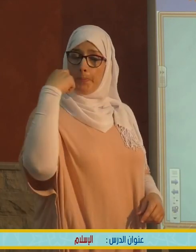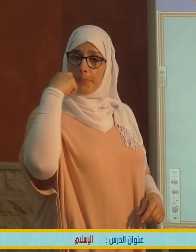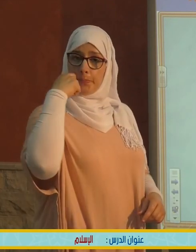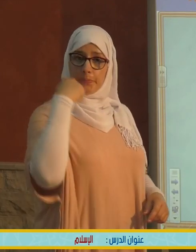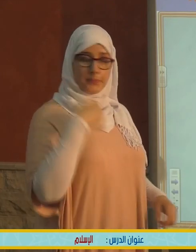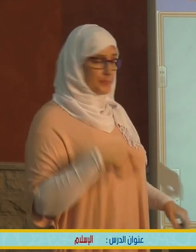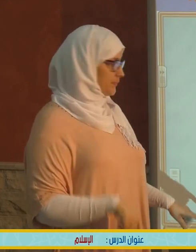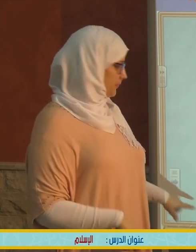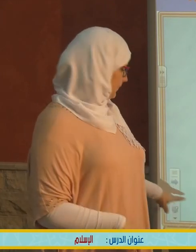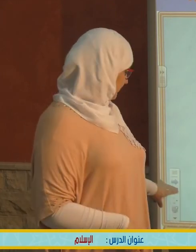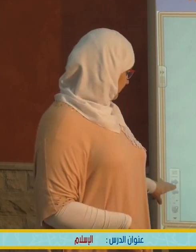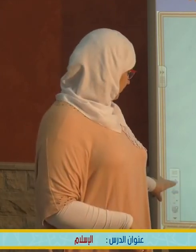الصوم،